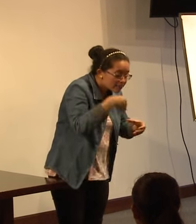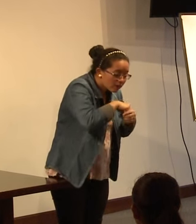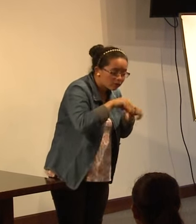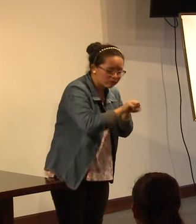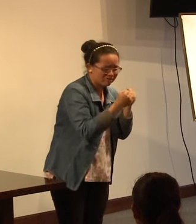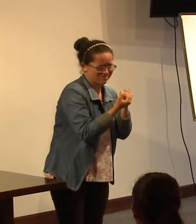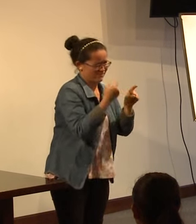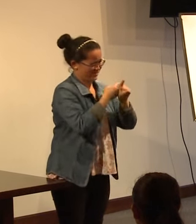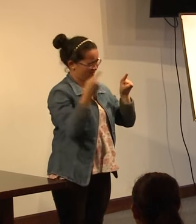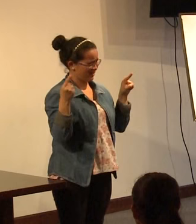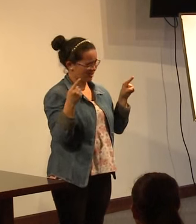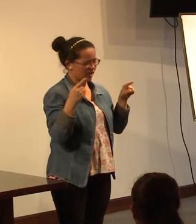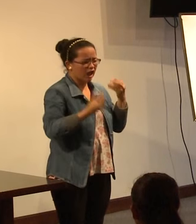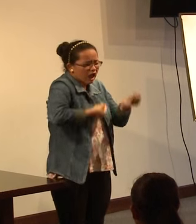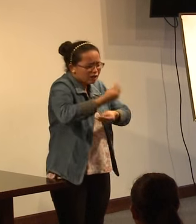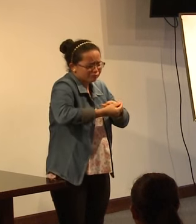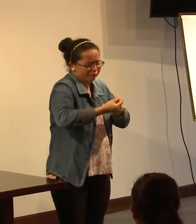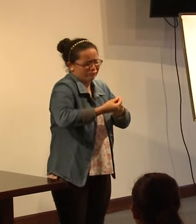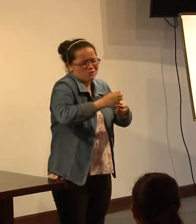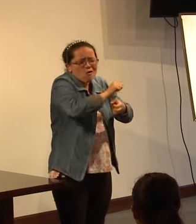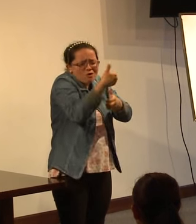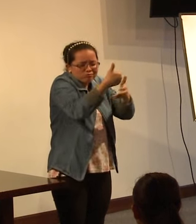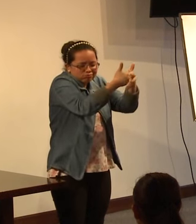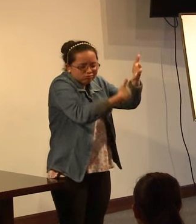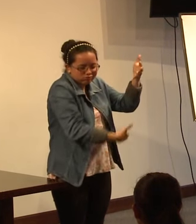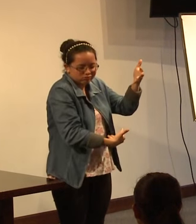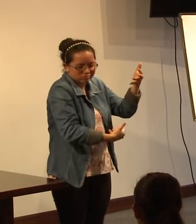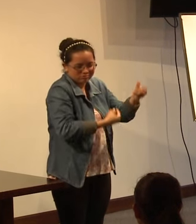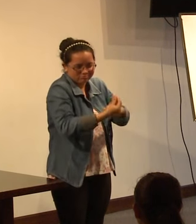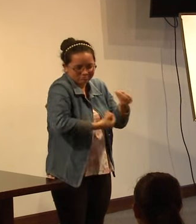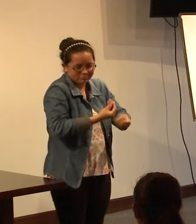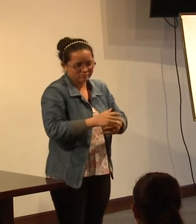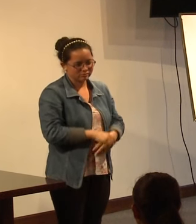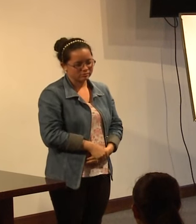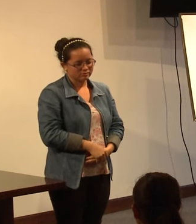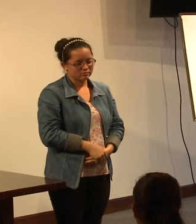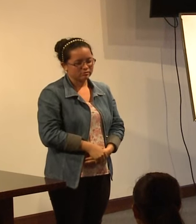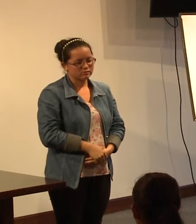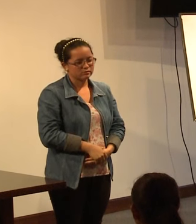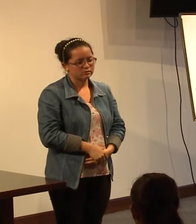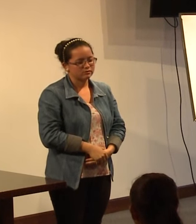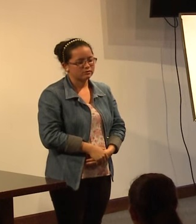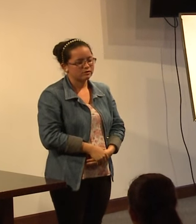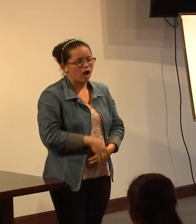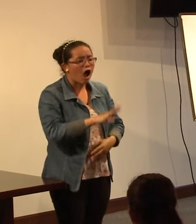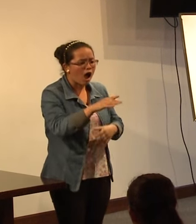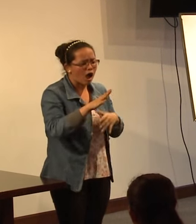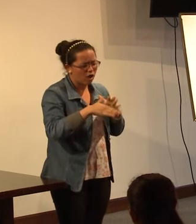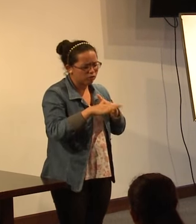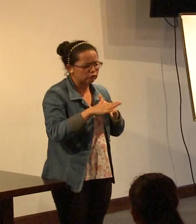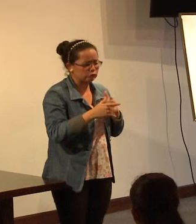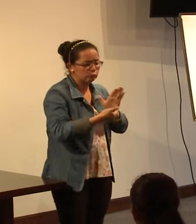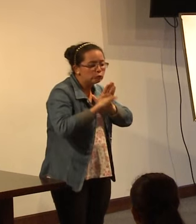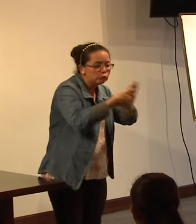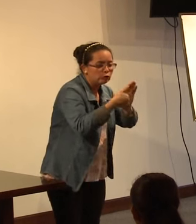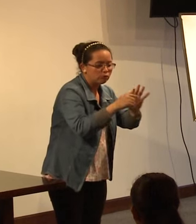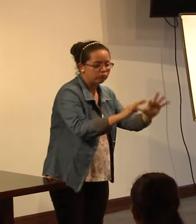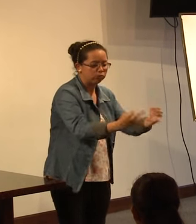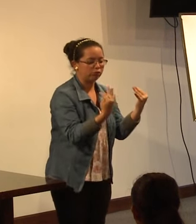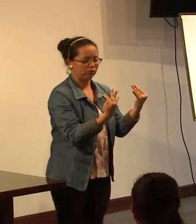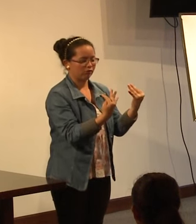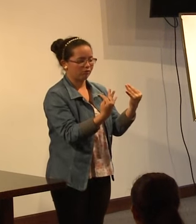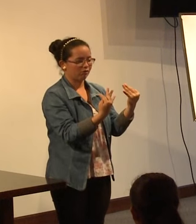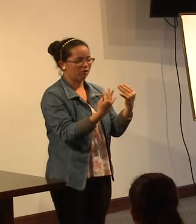normal, ellos no montaban obra de teatro, hacíamos un montón de cosas, que a veces ni siquiera implicaba salir a escena o presentarse en público, a veces eran